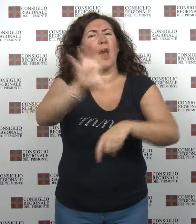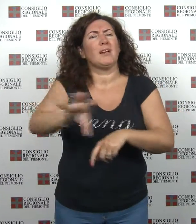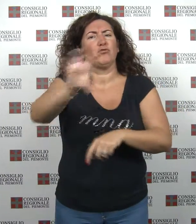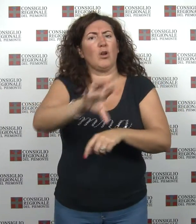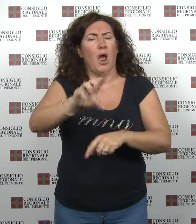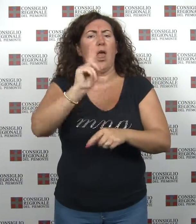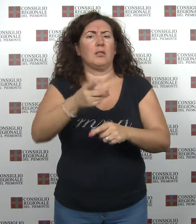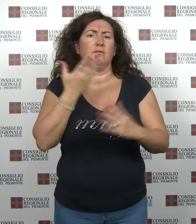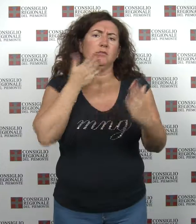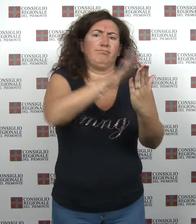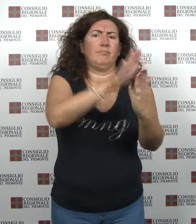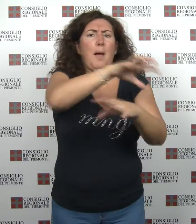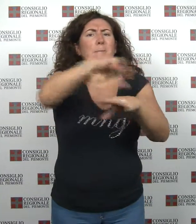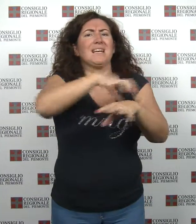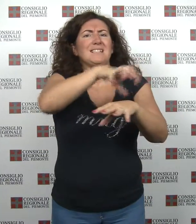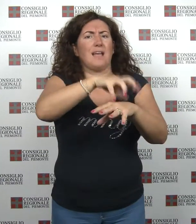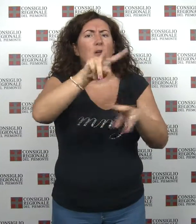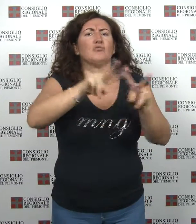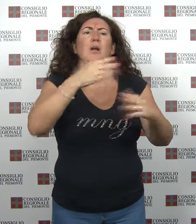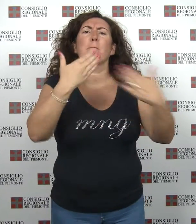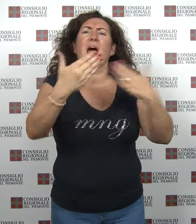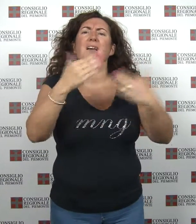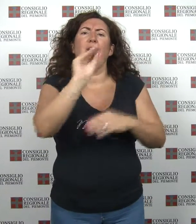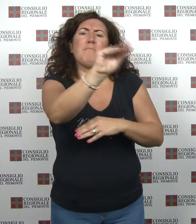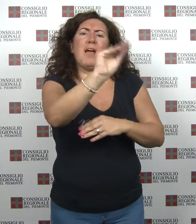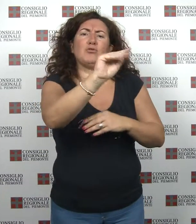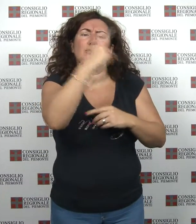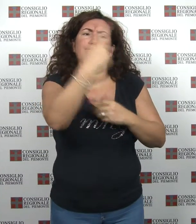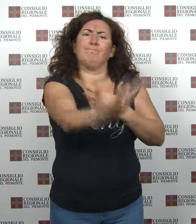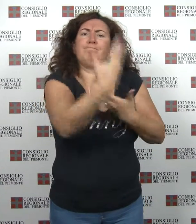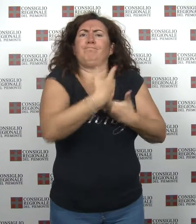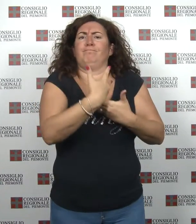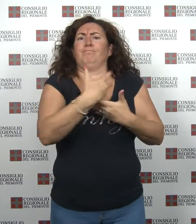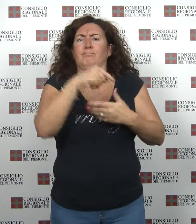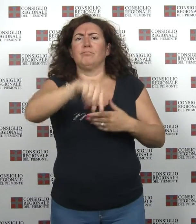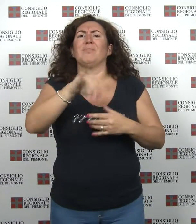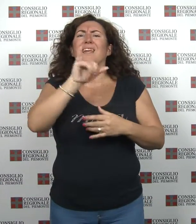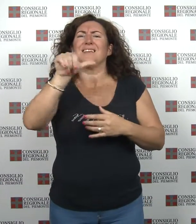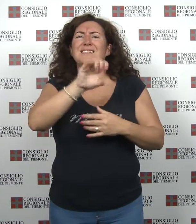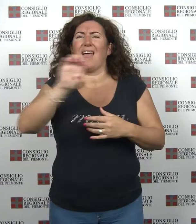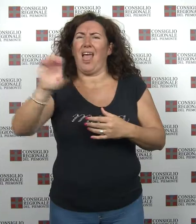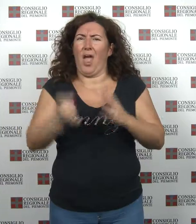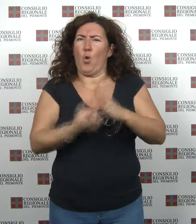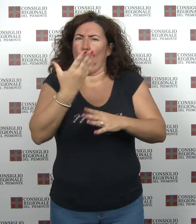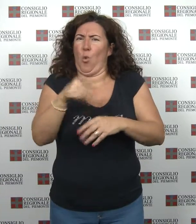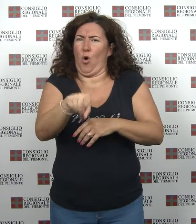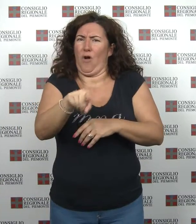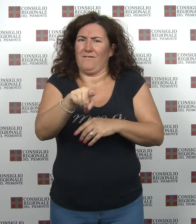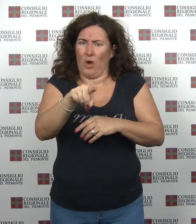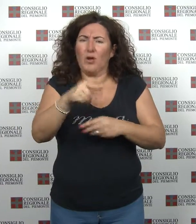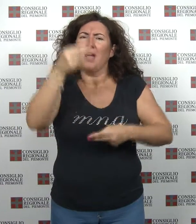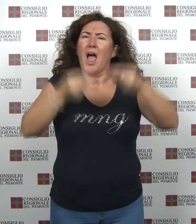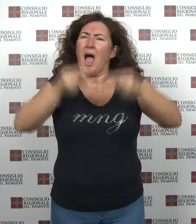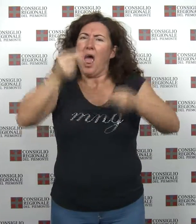per ottenere un intervento del Parlamento che eviti di conteggiare nel calcolo del nuovo ISEE, indicatore della situazione economica